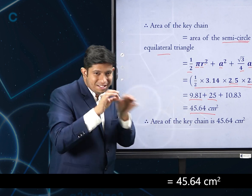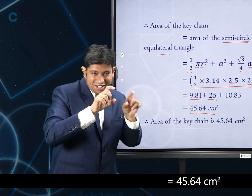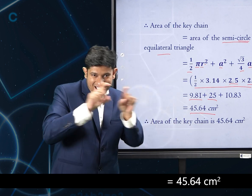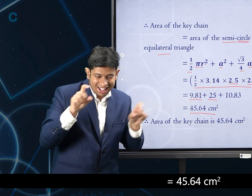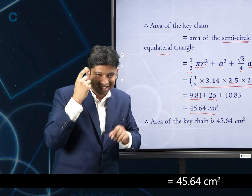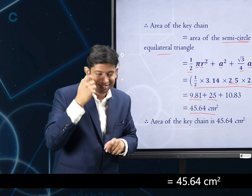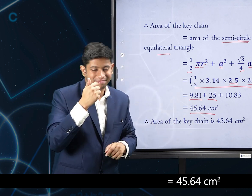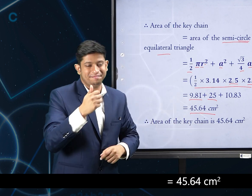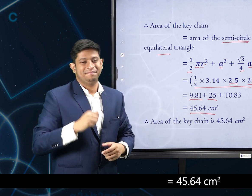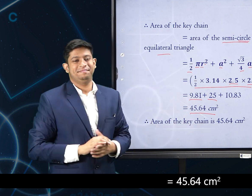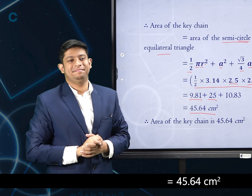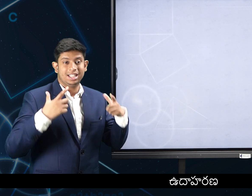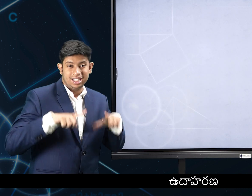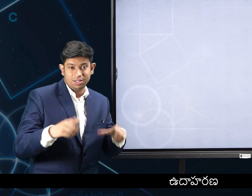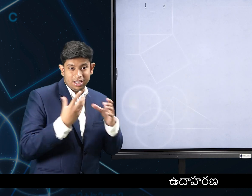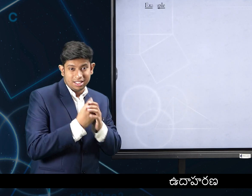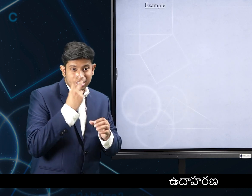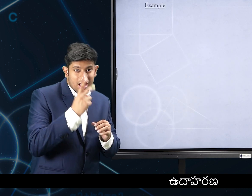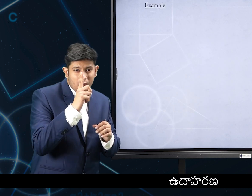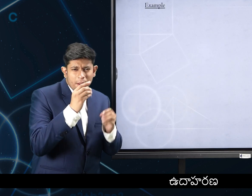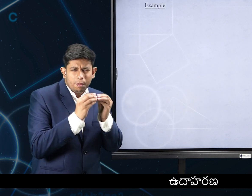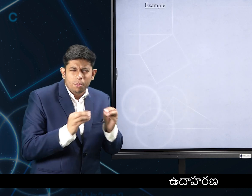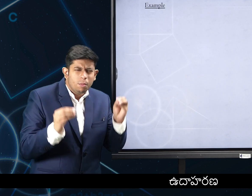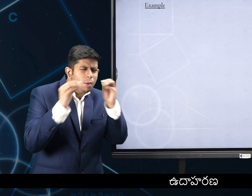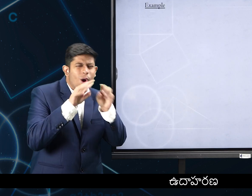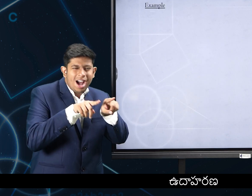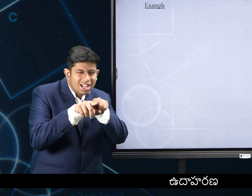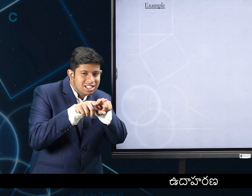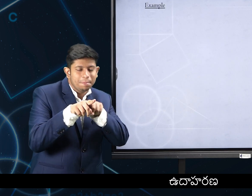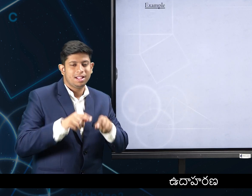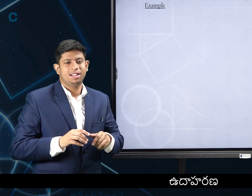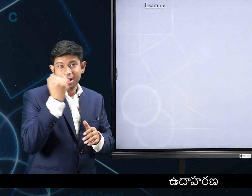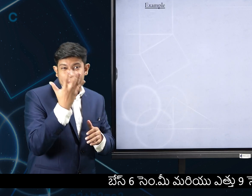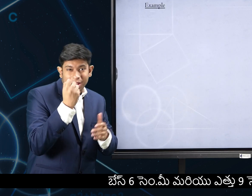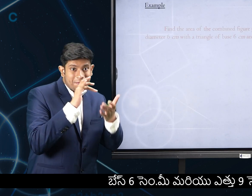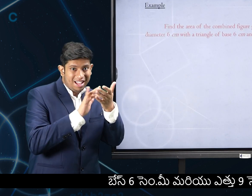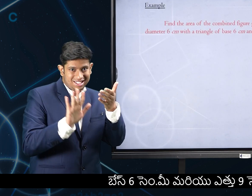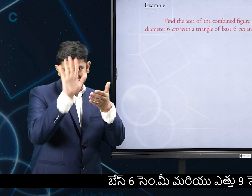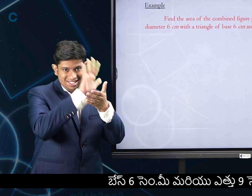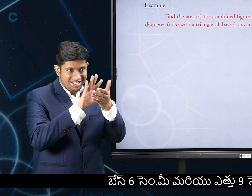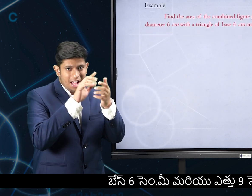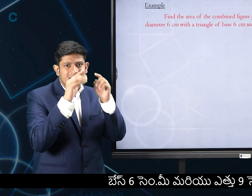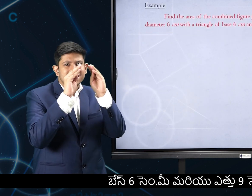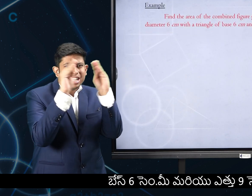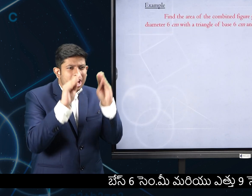ఉదాహరణ: బేస్ 6 సెంటీమీటర్లు మరియు